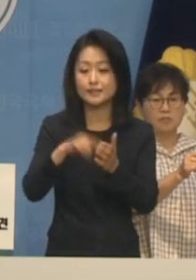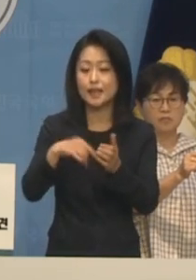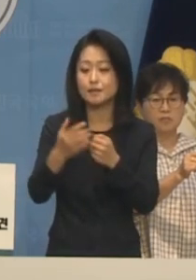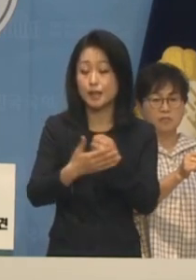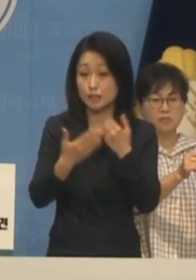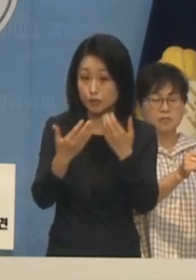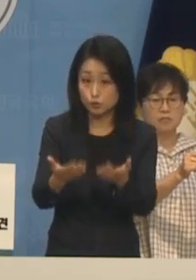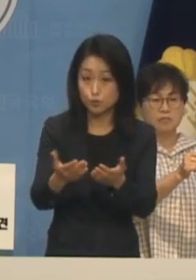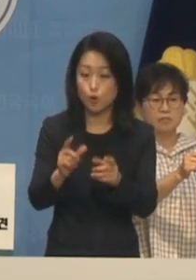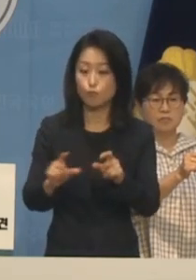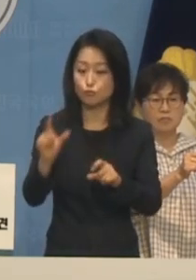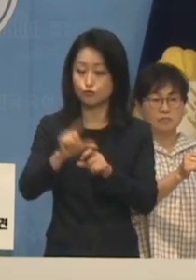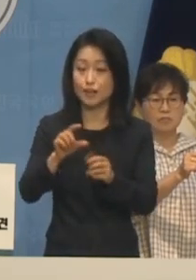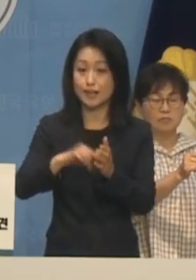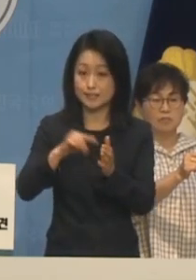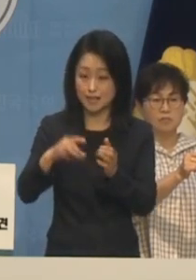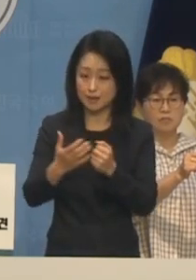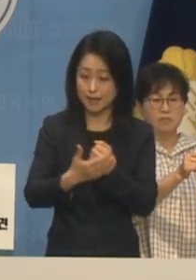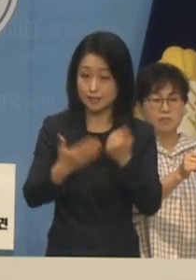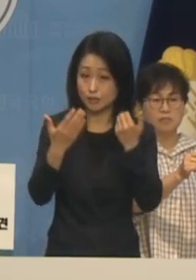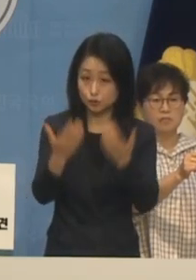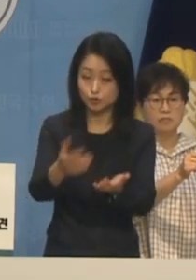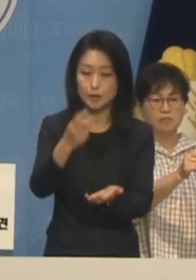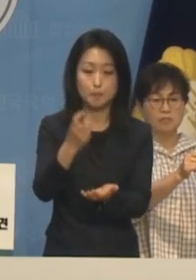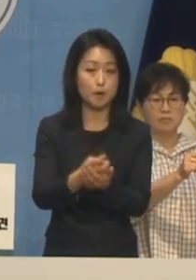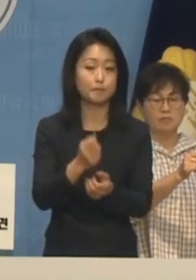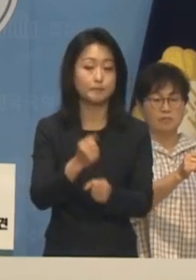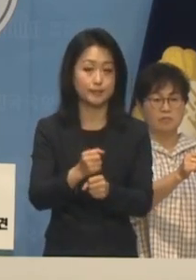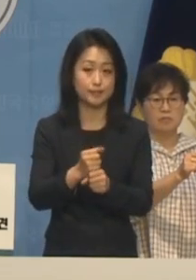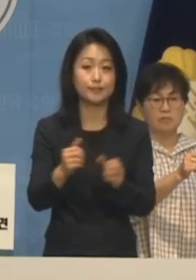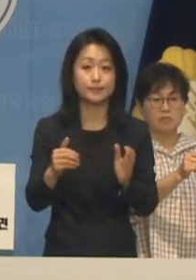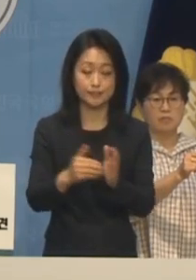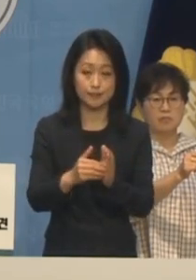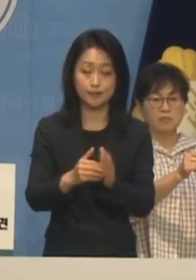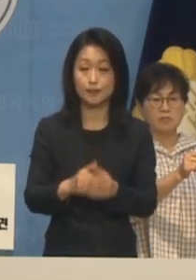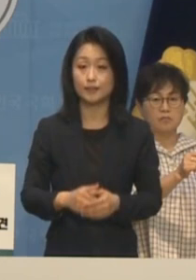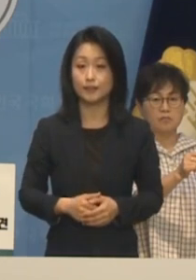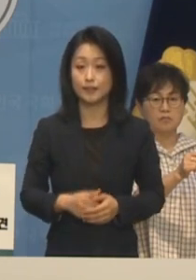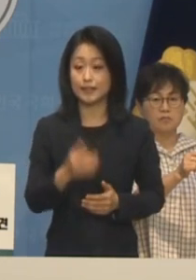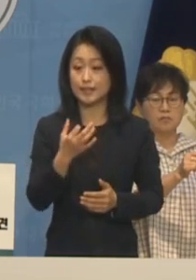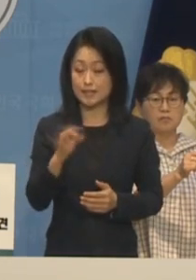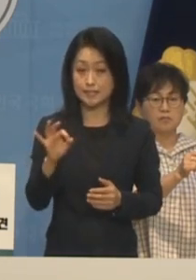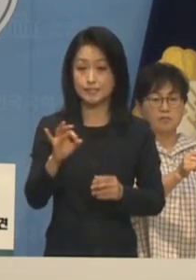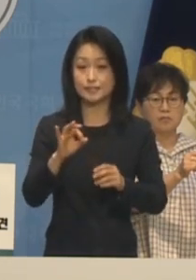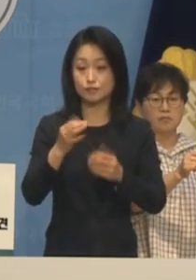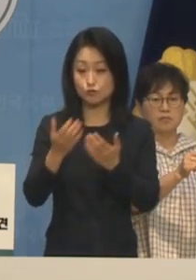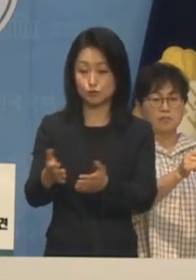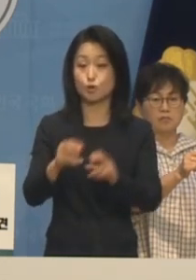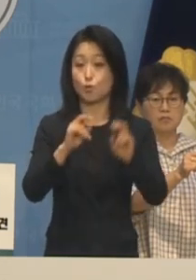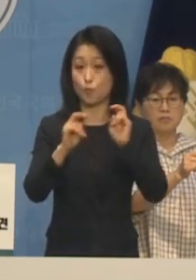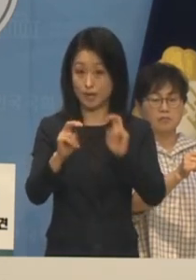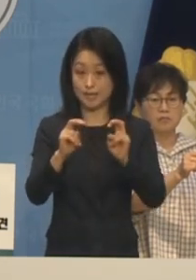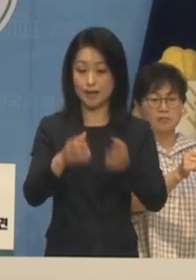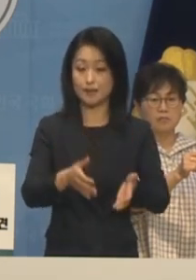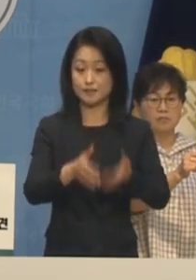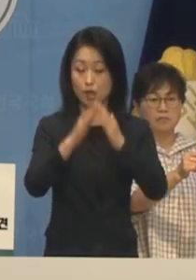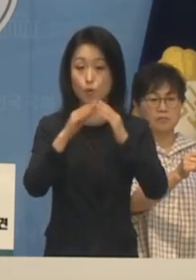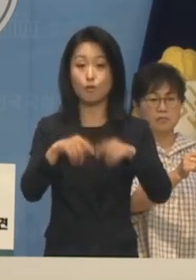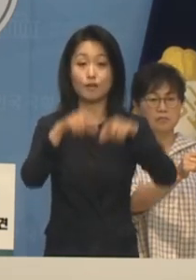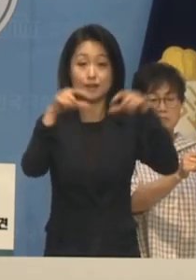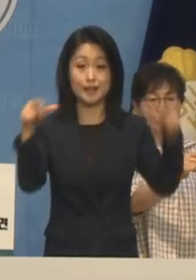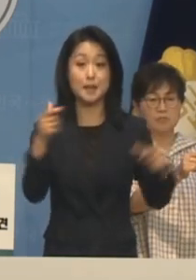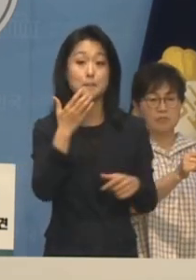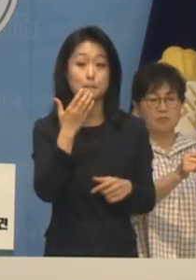부가가치세 면제를 소세특례 제한법에 규정했습니다. 이는 인증 제공기관 활성화에 큰 역할을 할 것이며